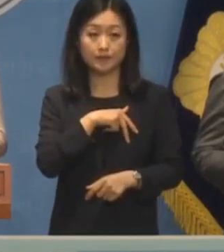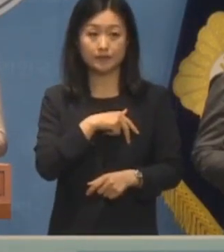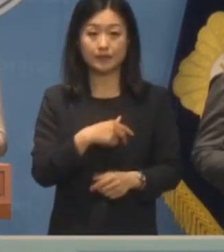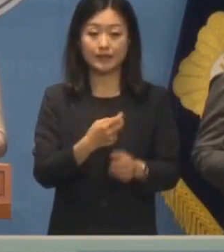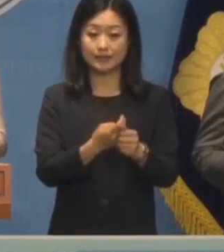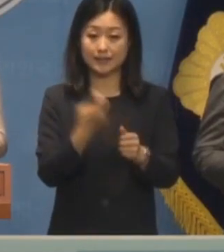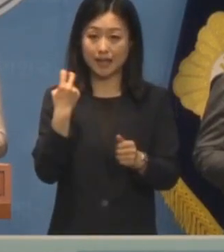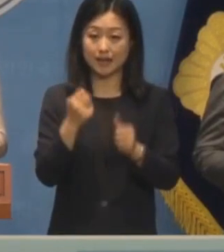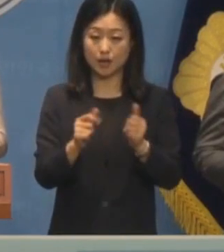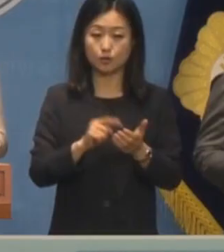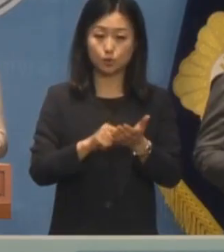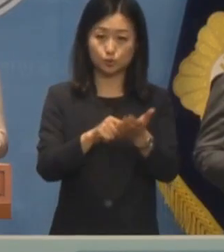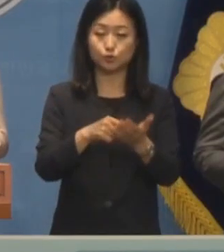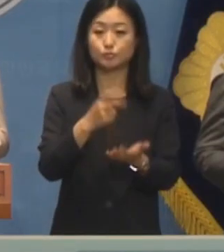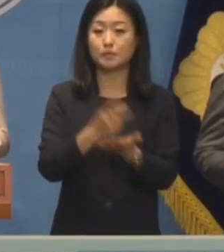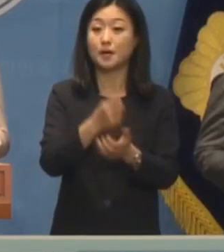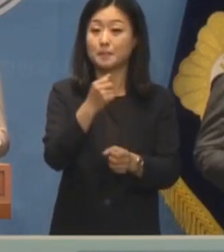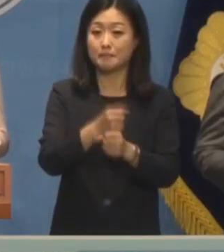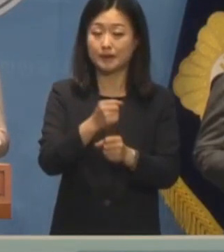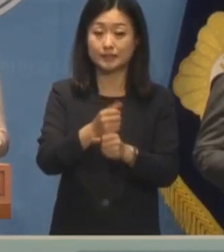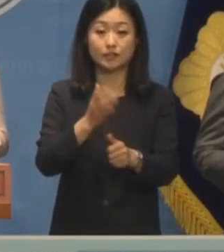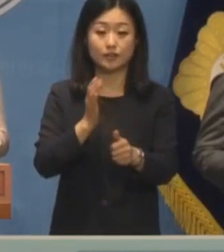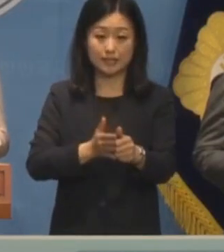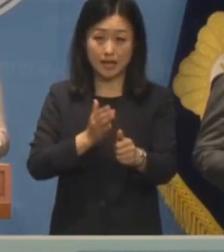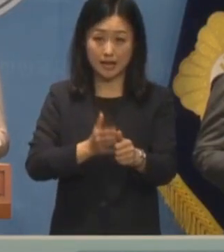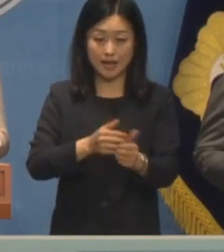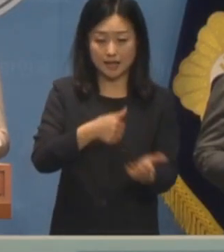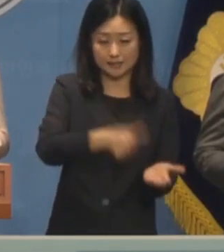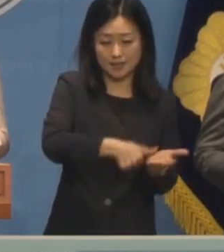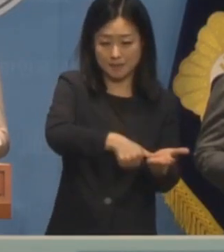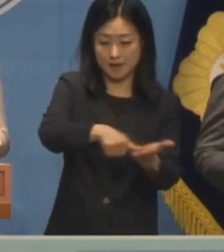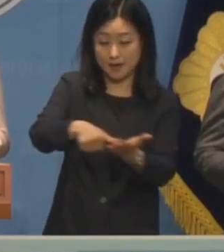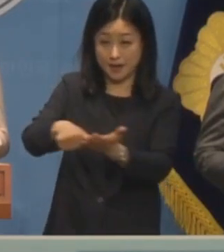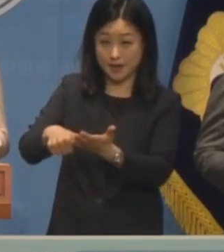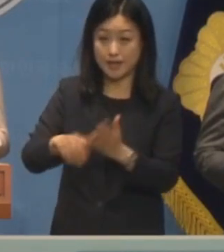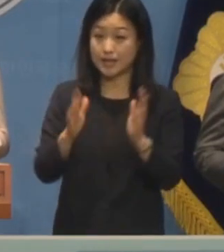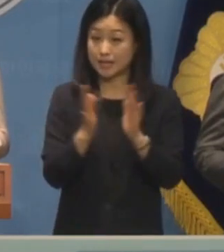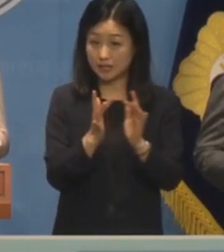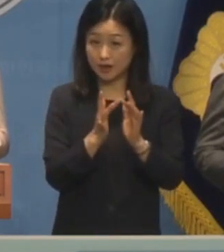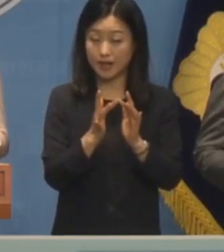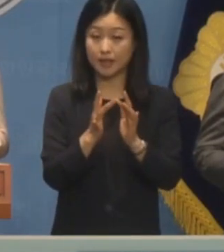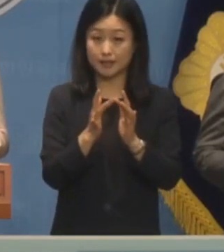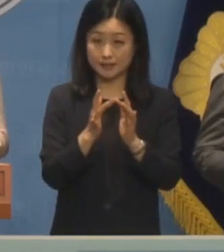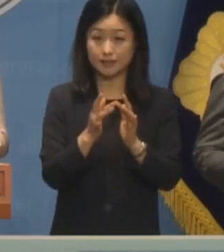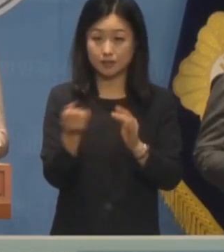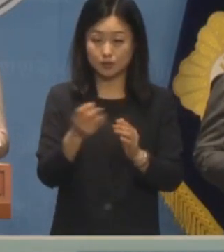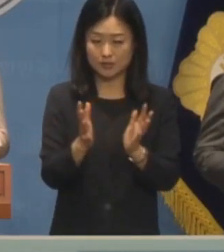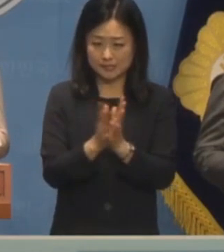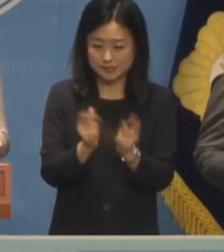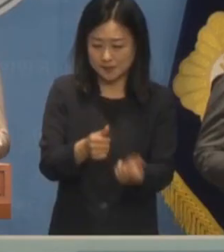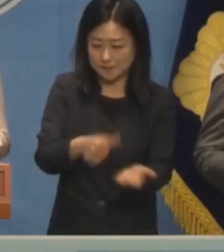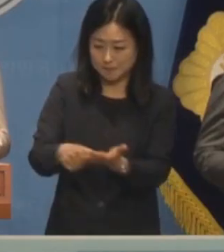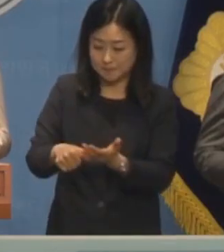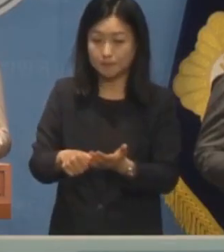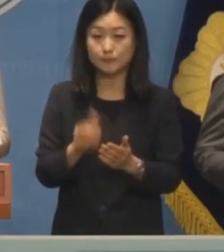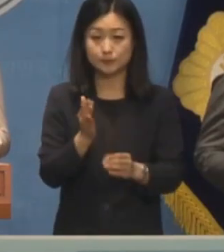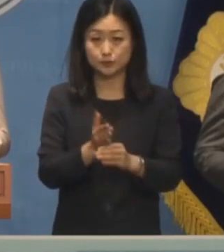탄핵 소추안 발의에 동참하라는 유권자 서명 운동을 온라인과 오프라인에서 시작했습니다.